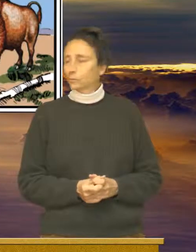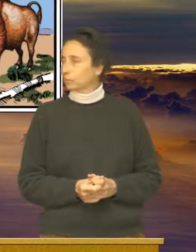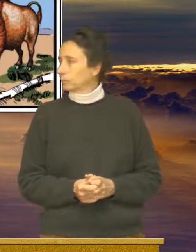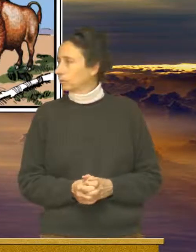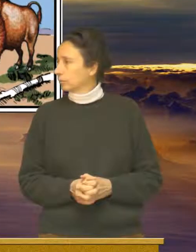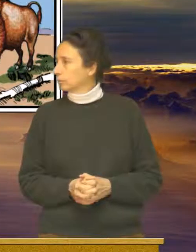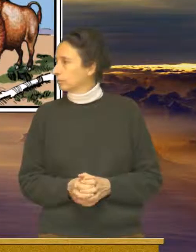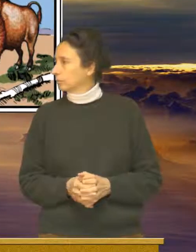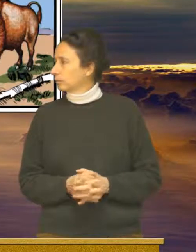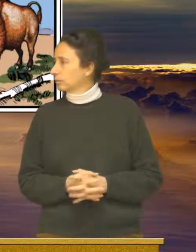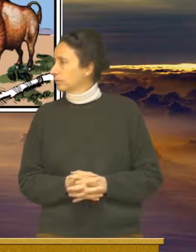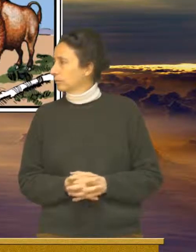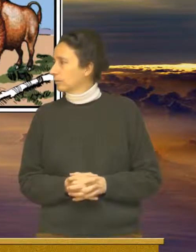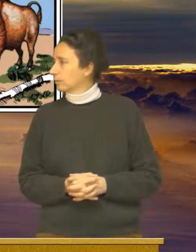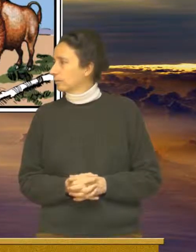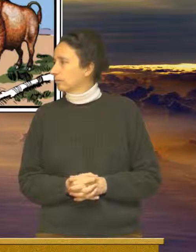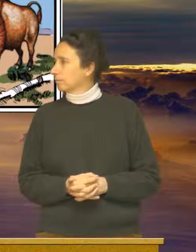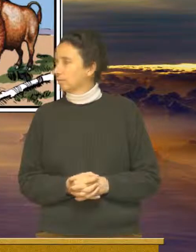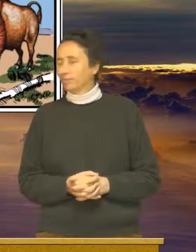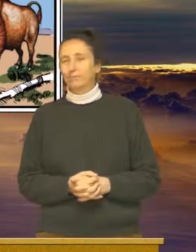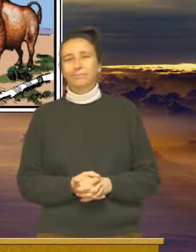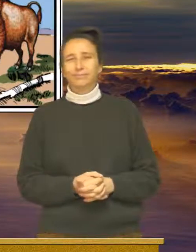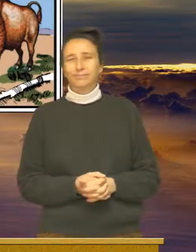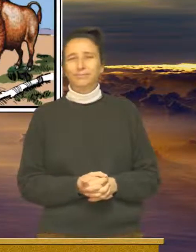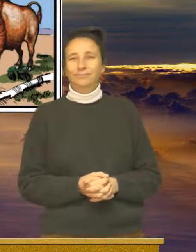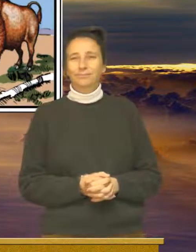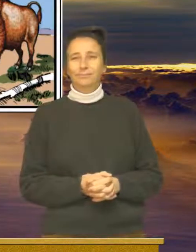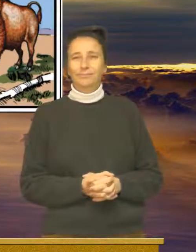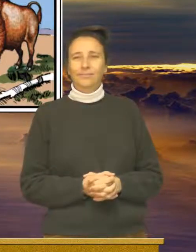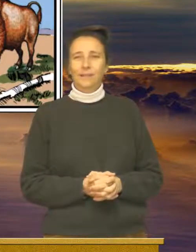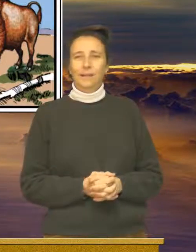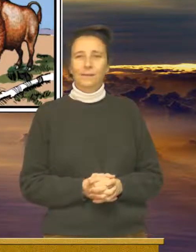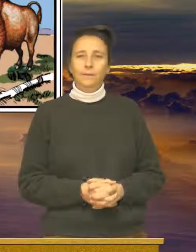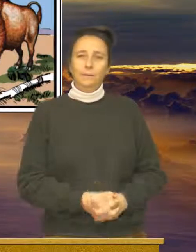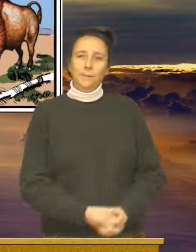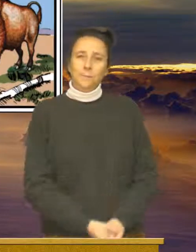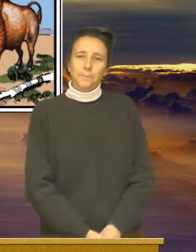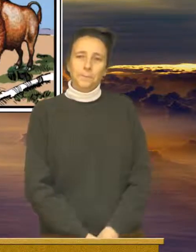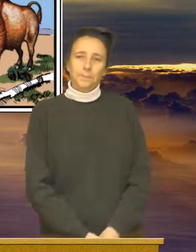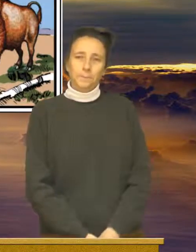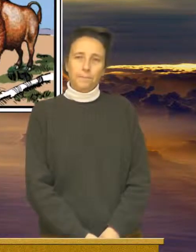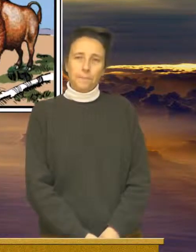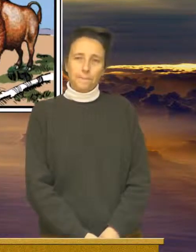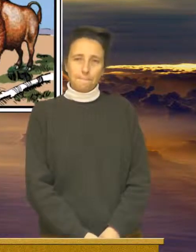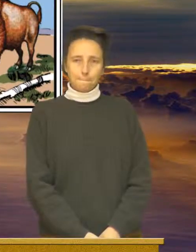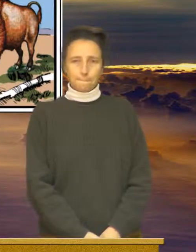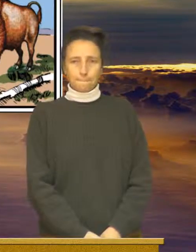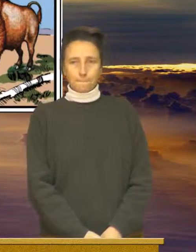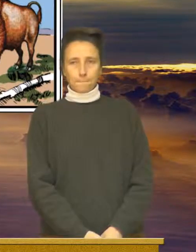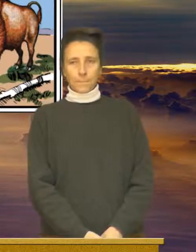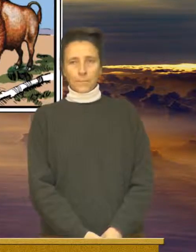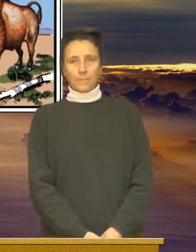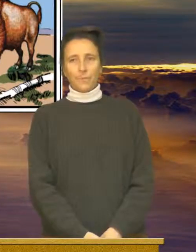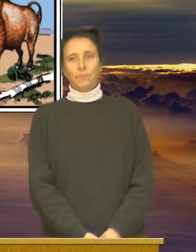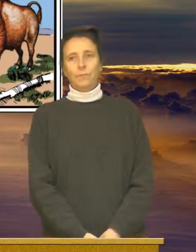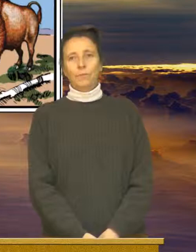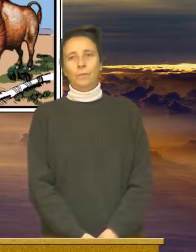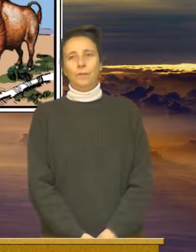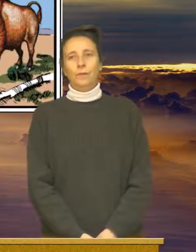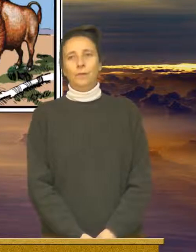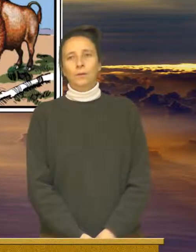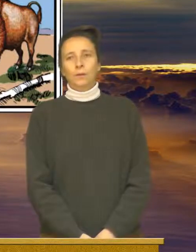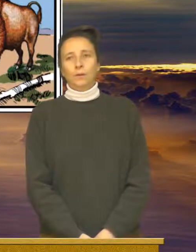Se dialoga mucho del chip que hoy día en Estados Unidos se introduce y en varios de